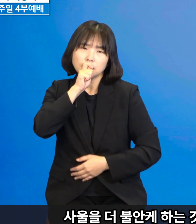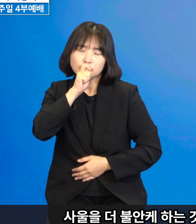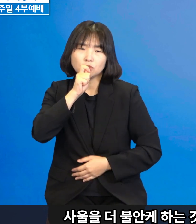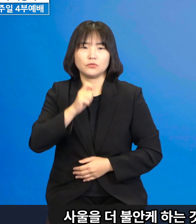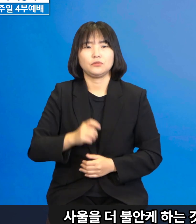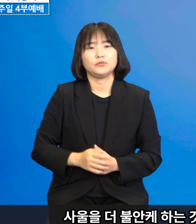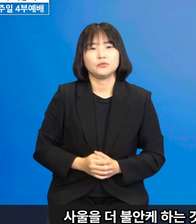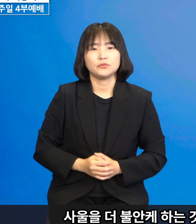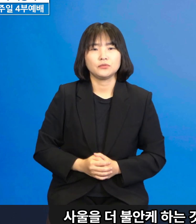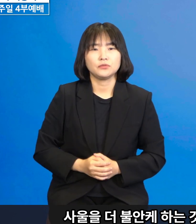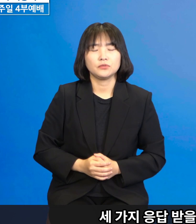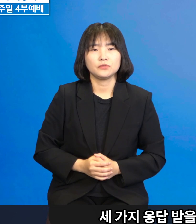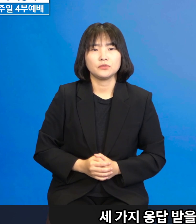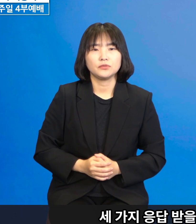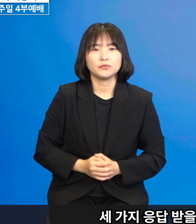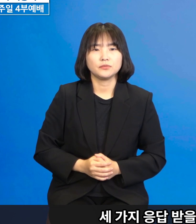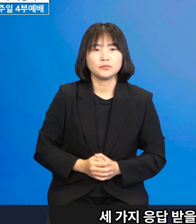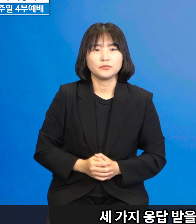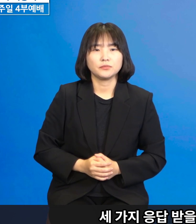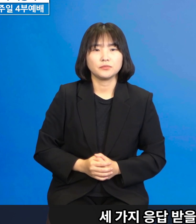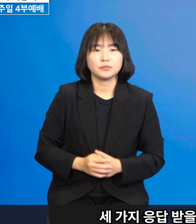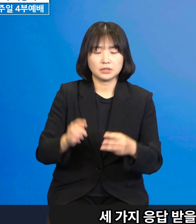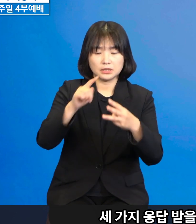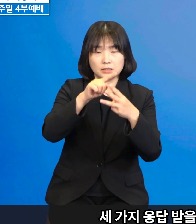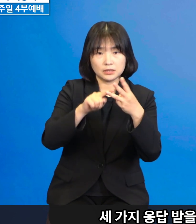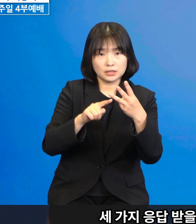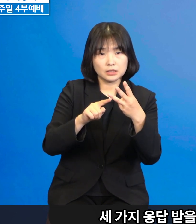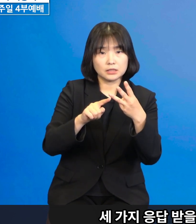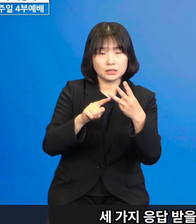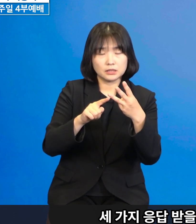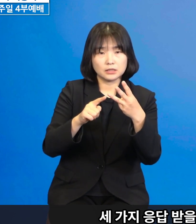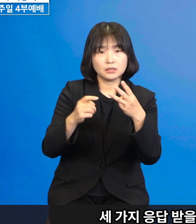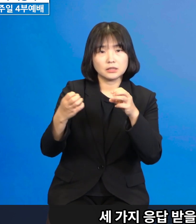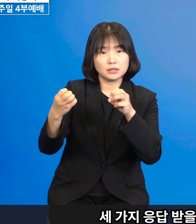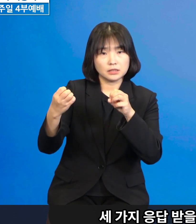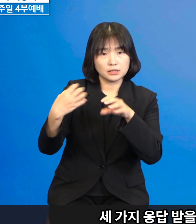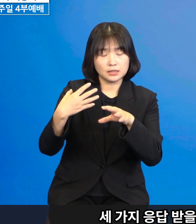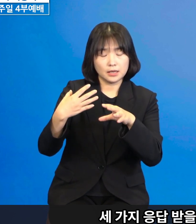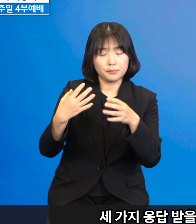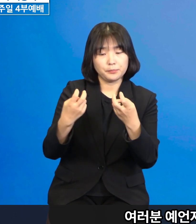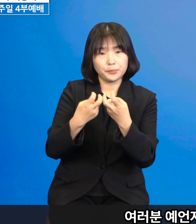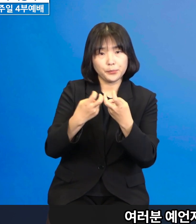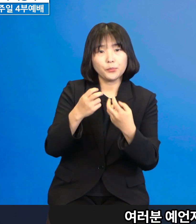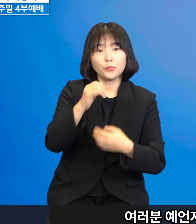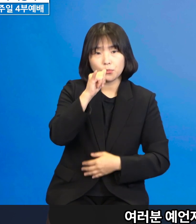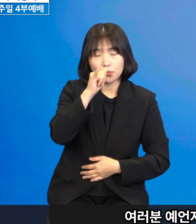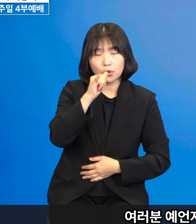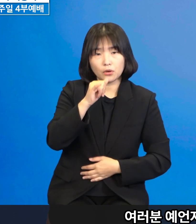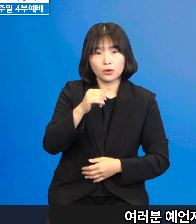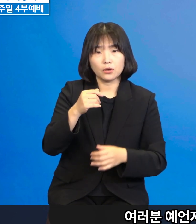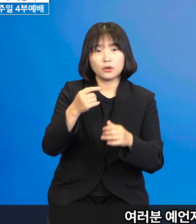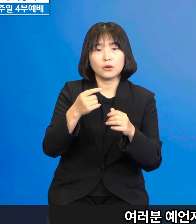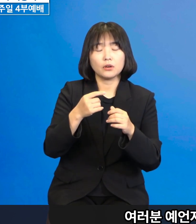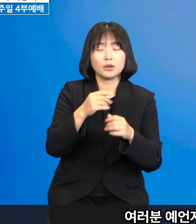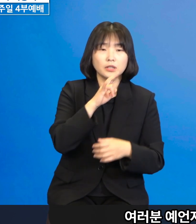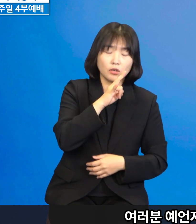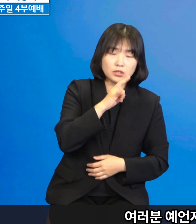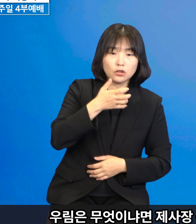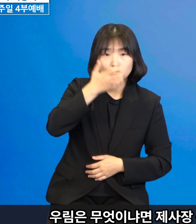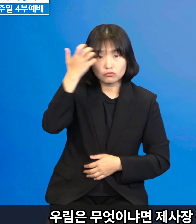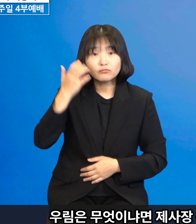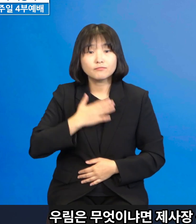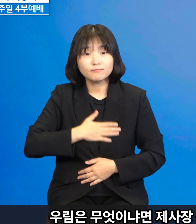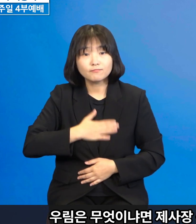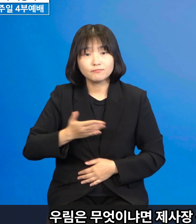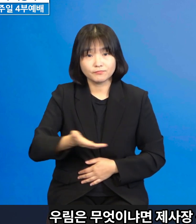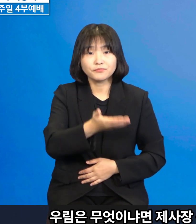침묵이었습니다. 세 가지 응답 받을 수 있는 길이 있었는데, 여러분, 예언자와 꿈은 뭐 아시겠죠?